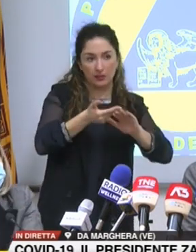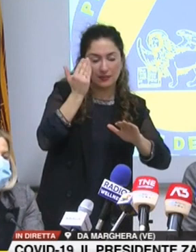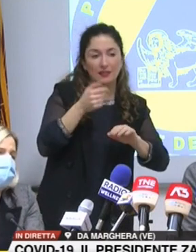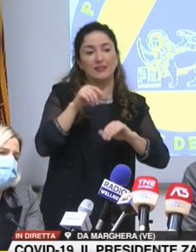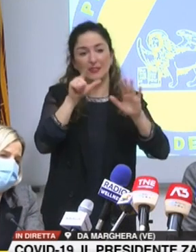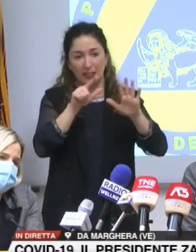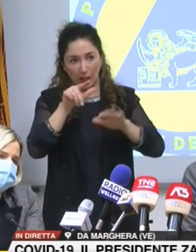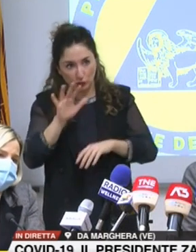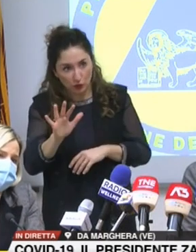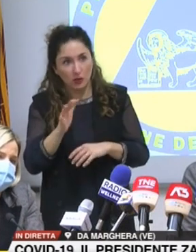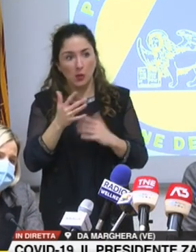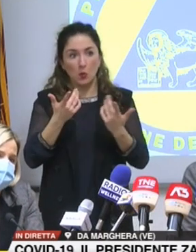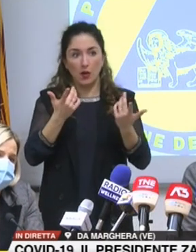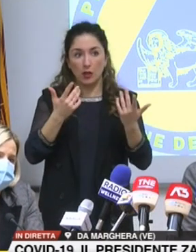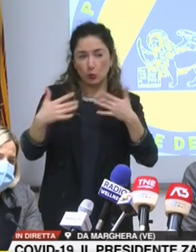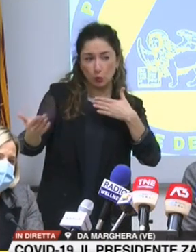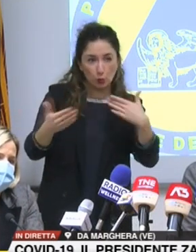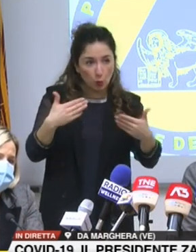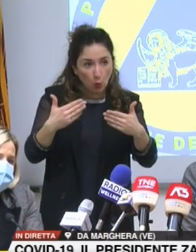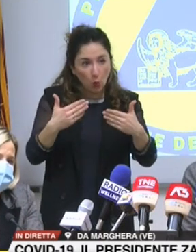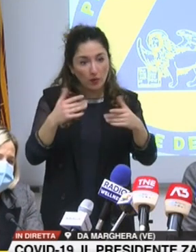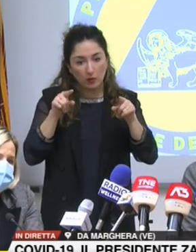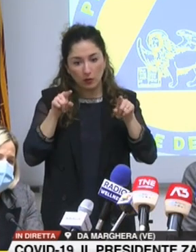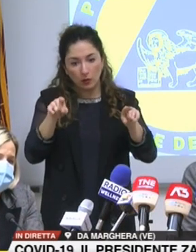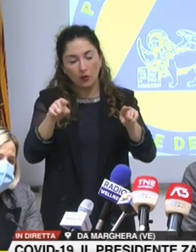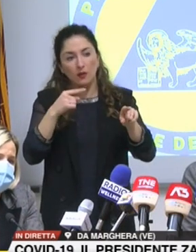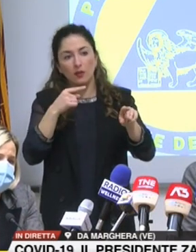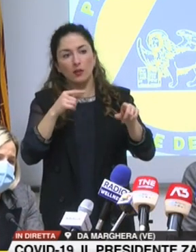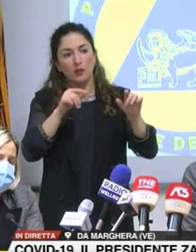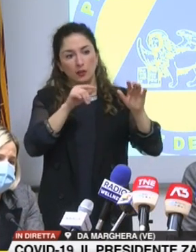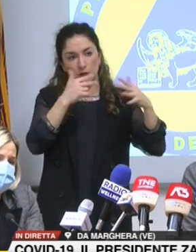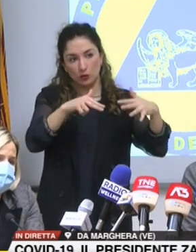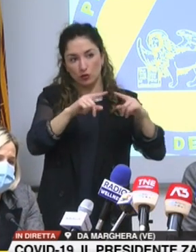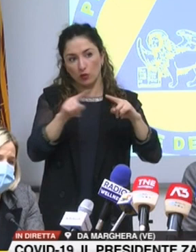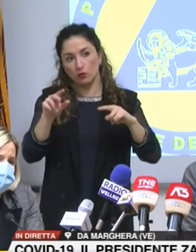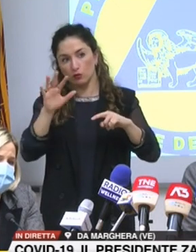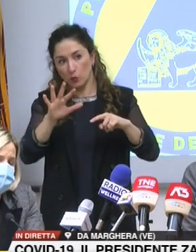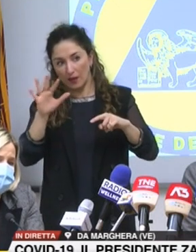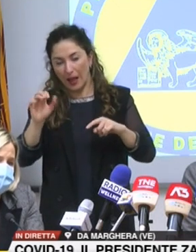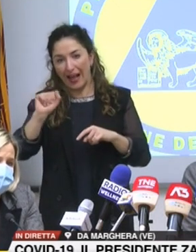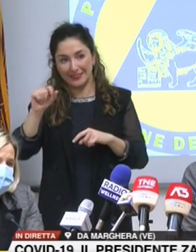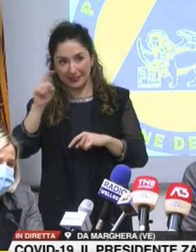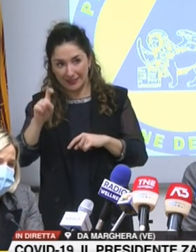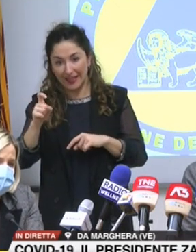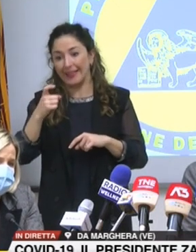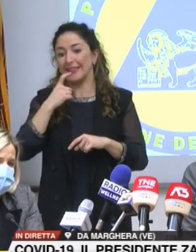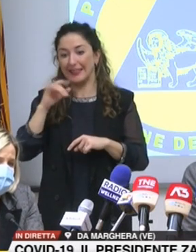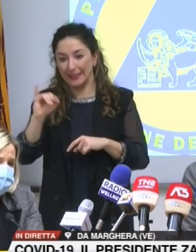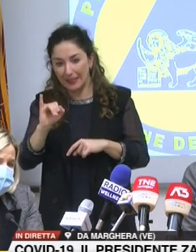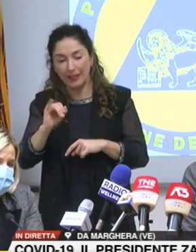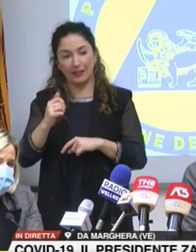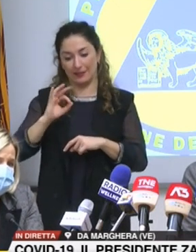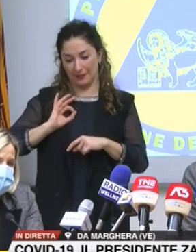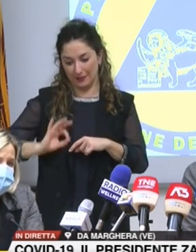anni, se parte subito la vaccinazione parallela dai 18 ai 55 con AstraZeneca e su chi? Sulle forze dell'ordine,